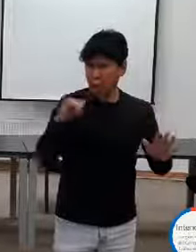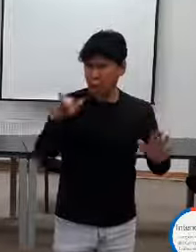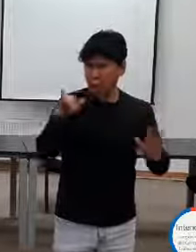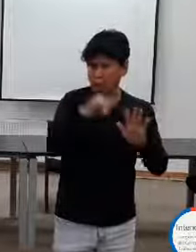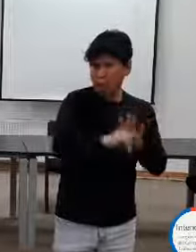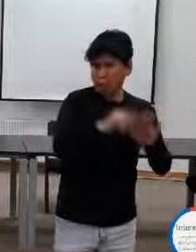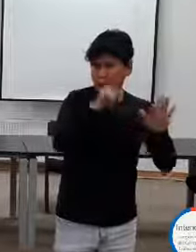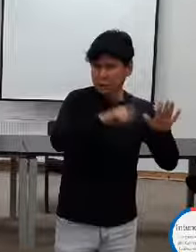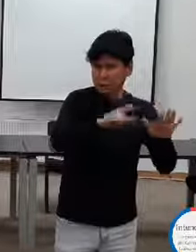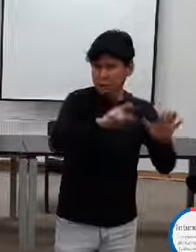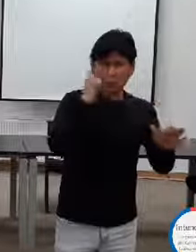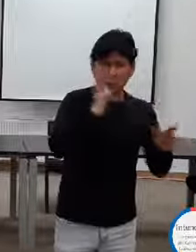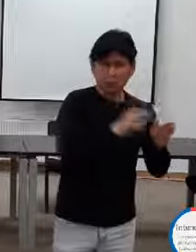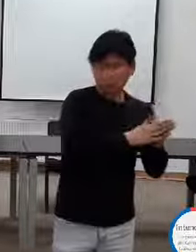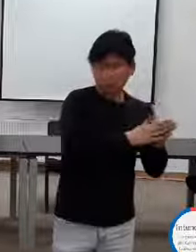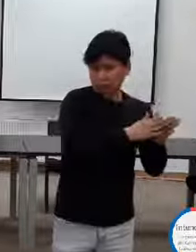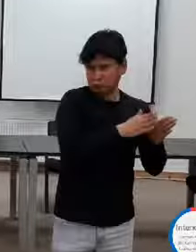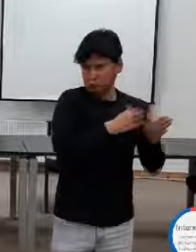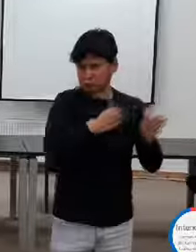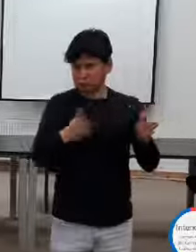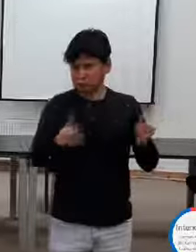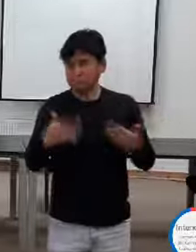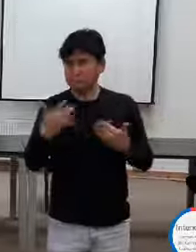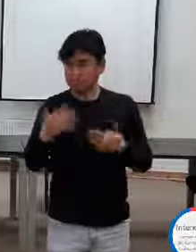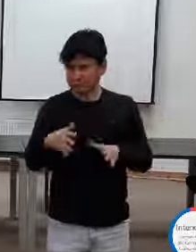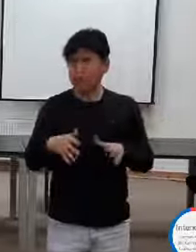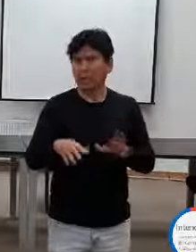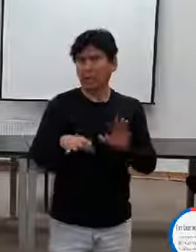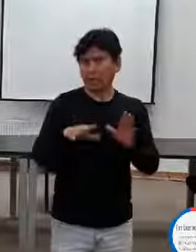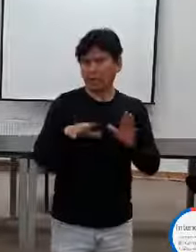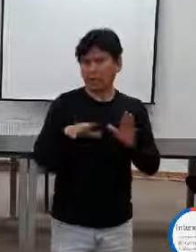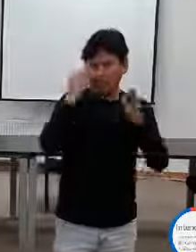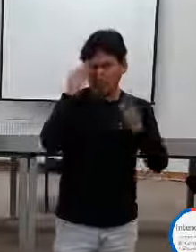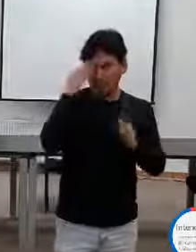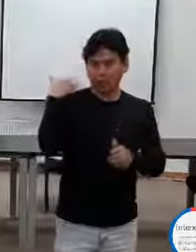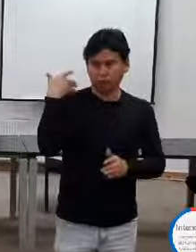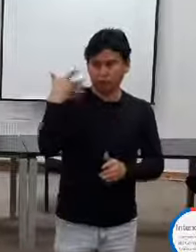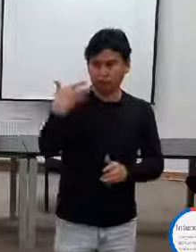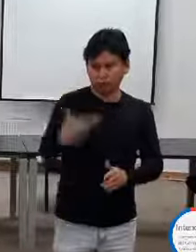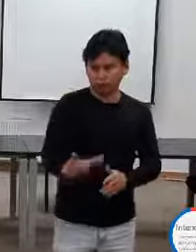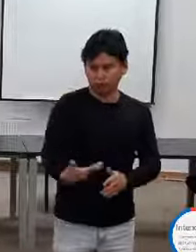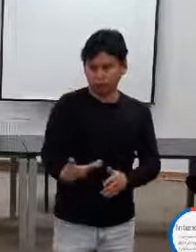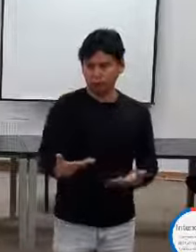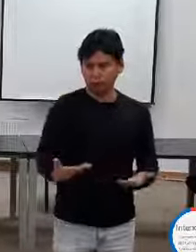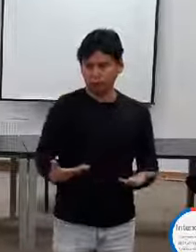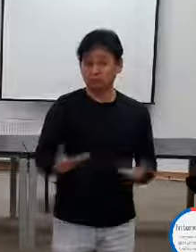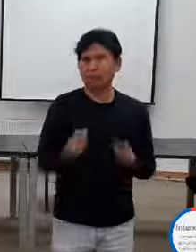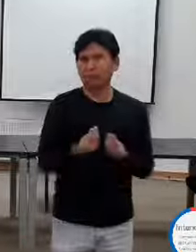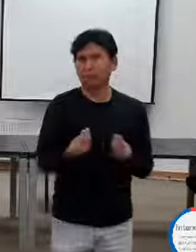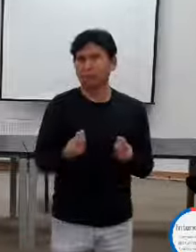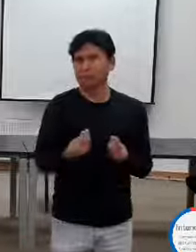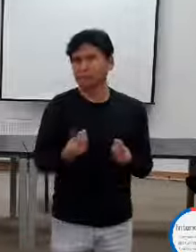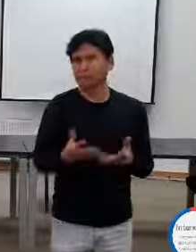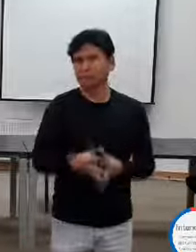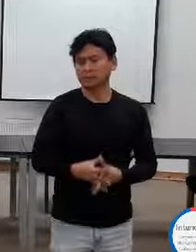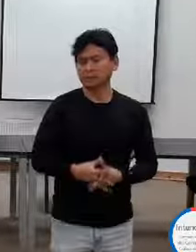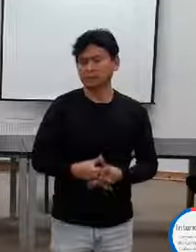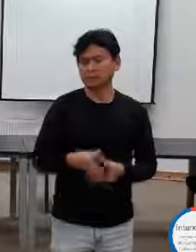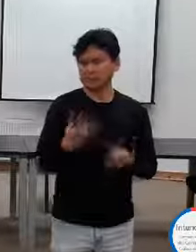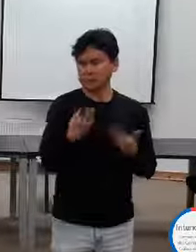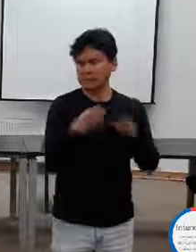llegó el 17 de mayo, estamos ya bastante entrados en los días también. ¿Qué va a pasar con